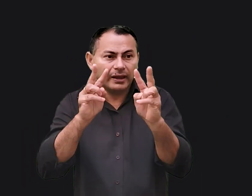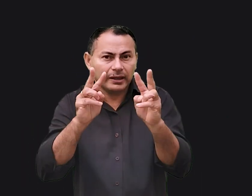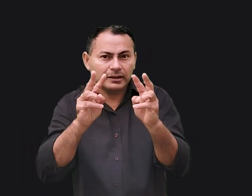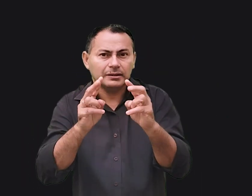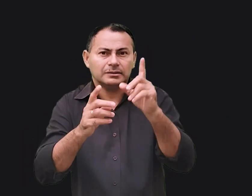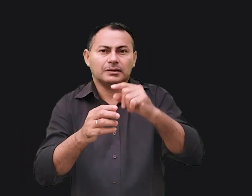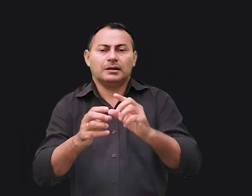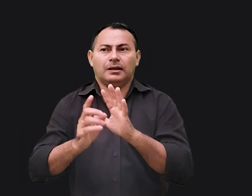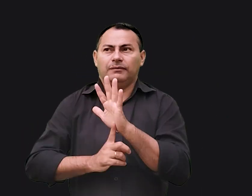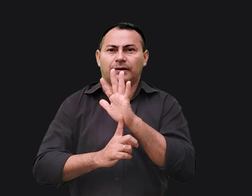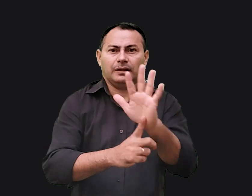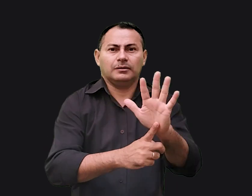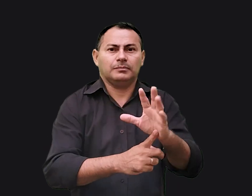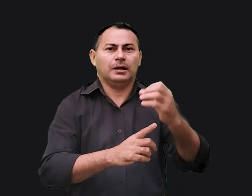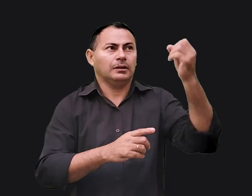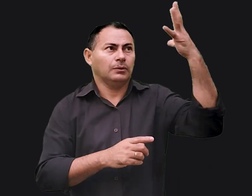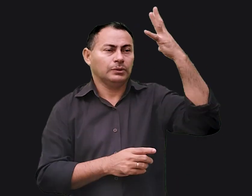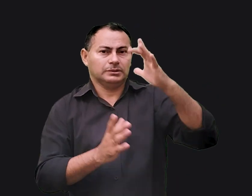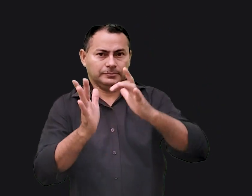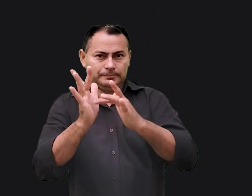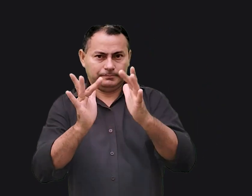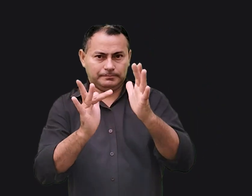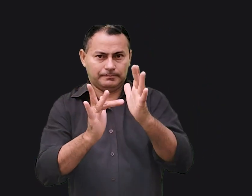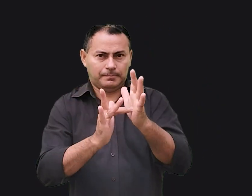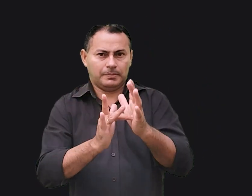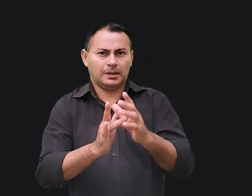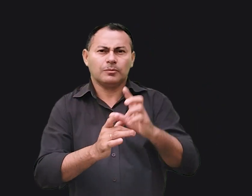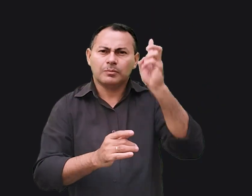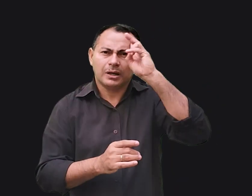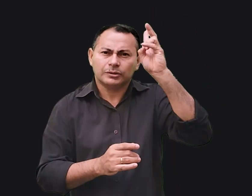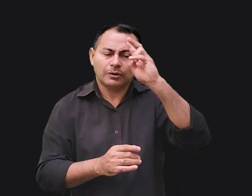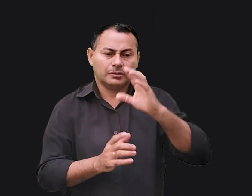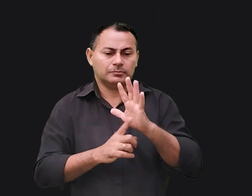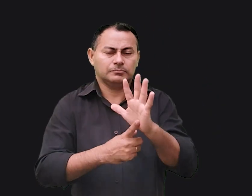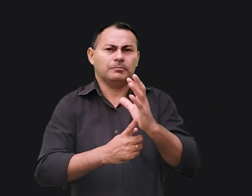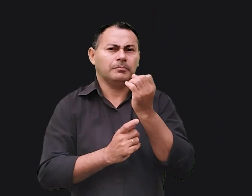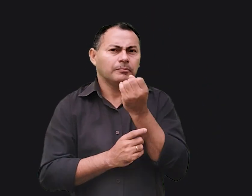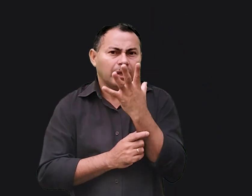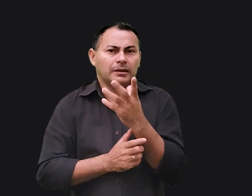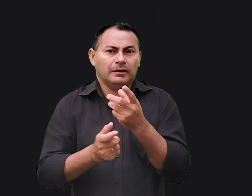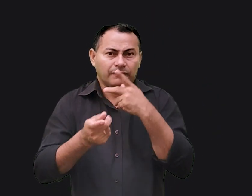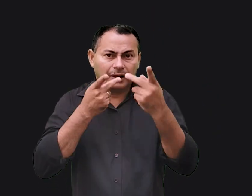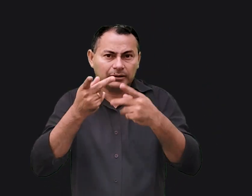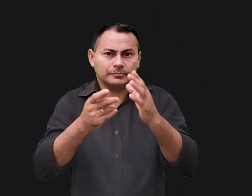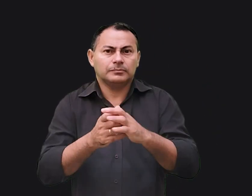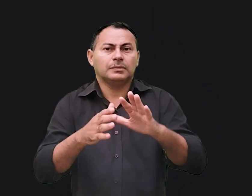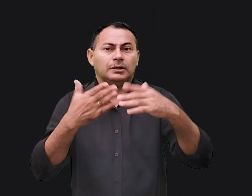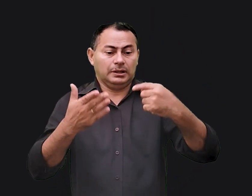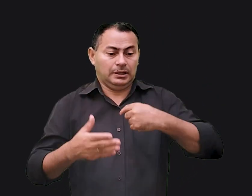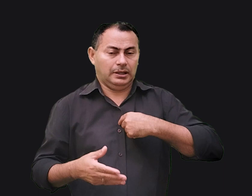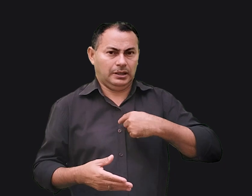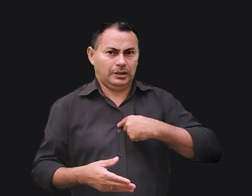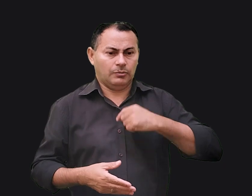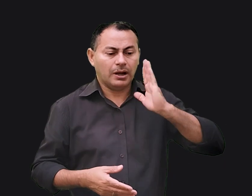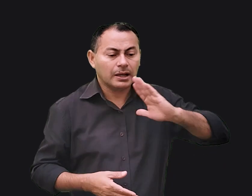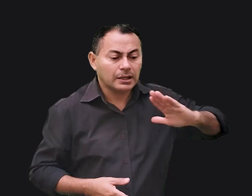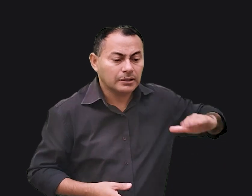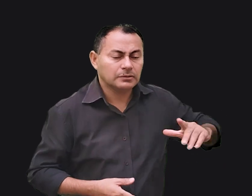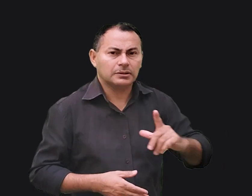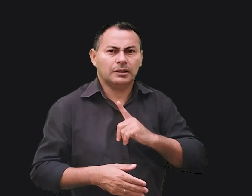veem será revelada por essa luz que é Jesus. Uma história ilustra bem o que estou falando. Quando eu era criança, houve